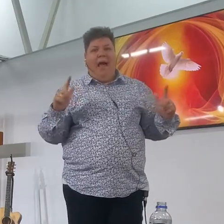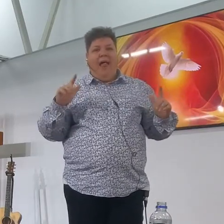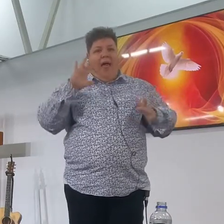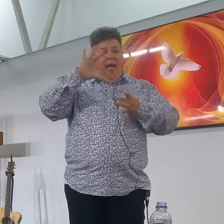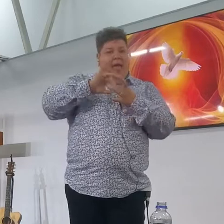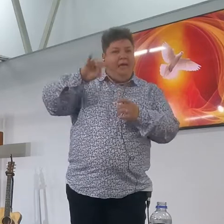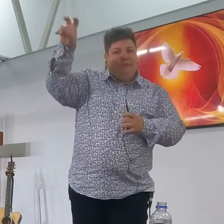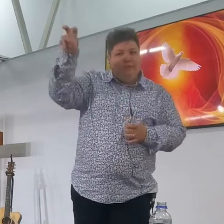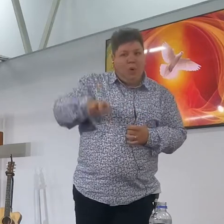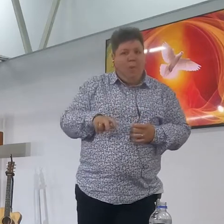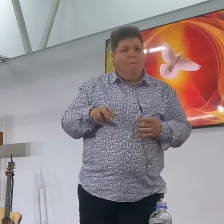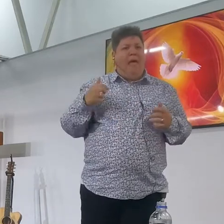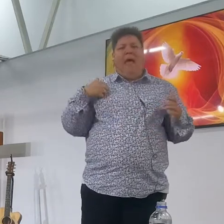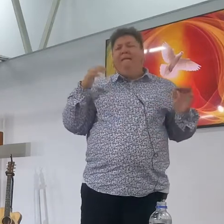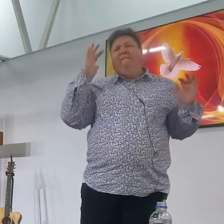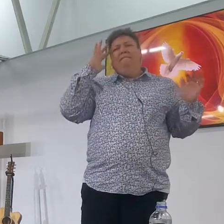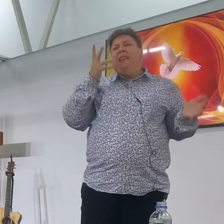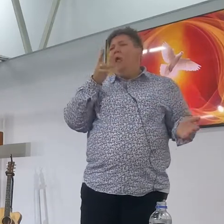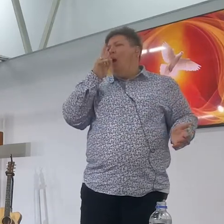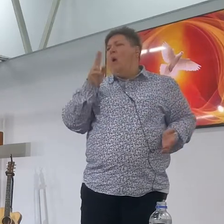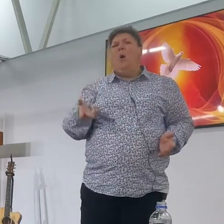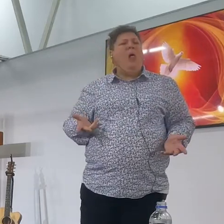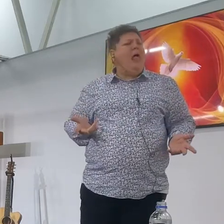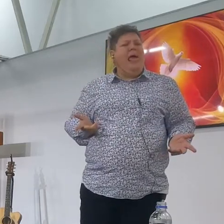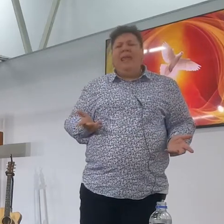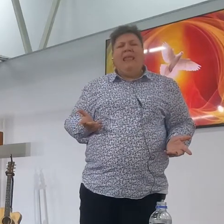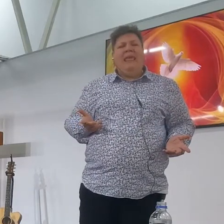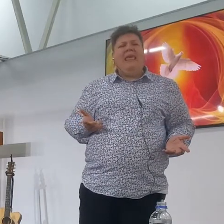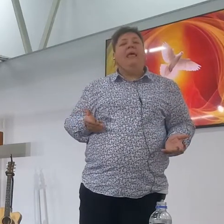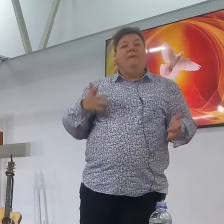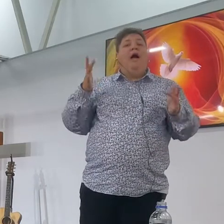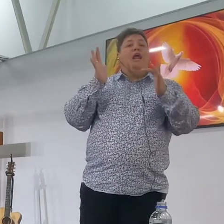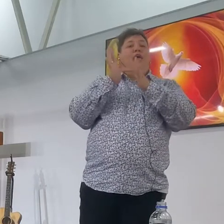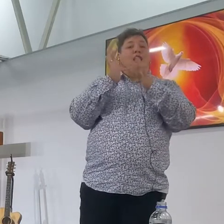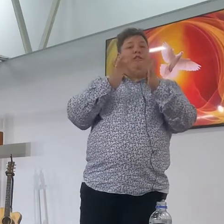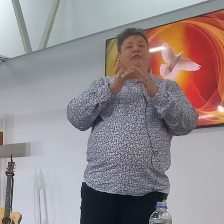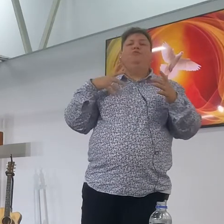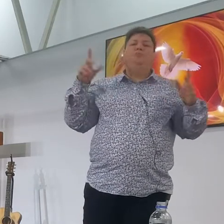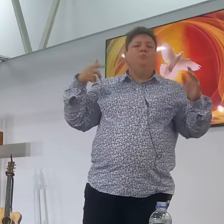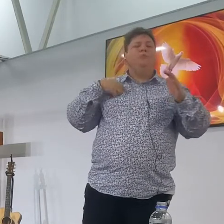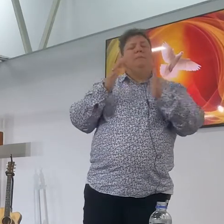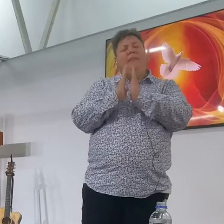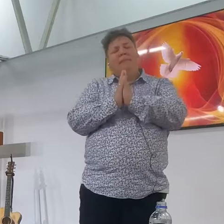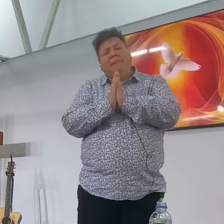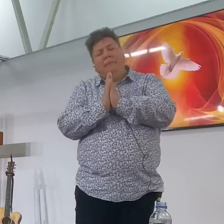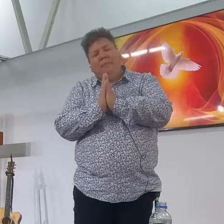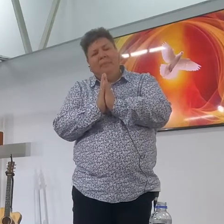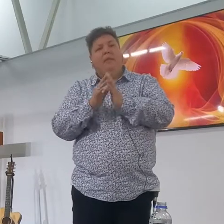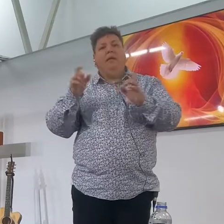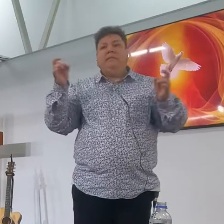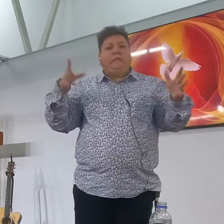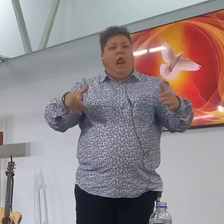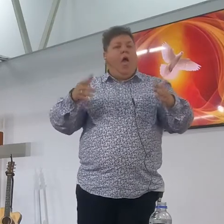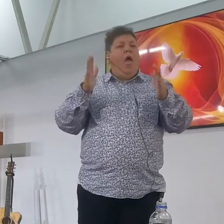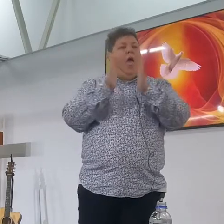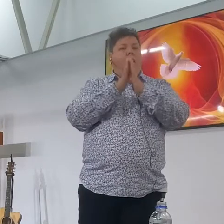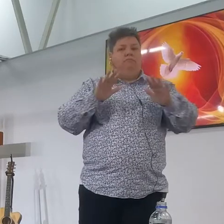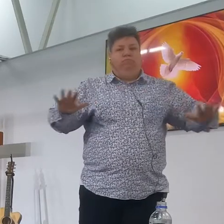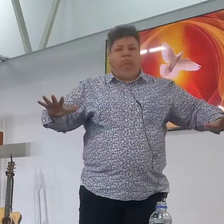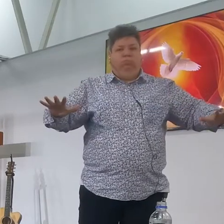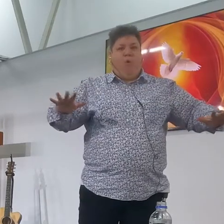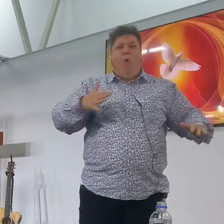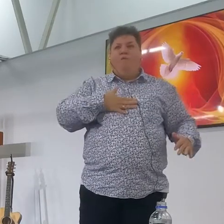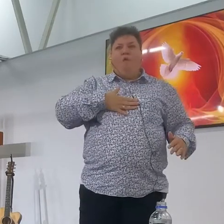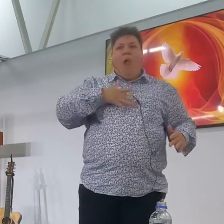ons weet het gaan kom, ons nie idee hoe gaan het lyk nie, en Jesus in Jerusalem in 'n boe vertrek, en ons bid, en die volgende oomblik skud die plek, en die Heilige Gees